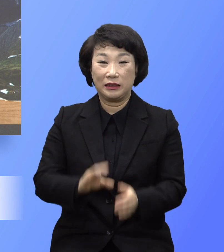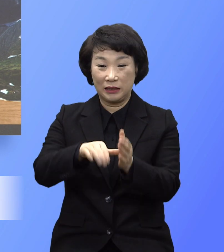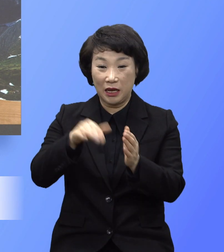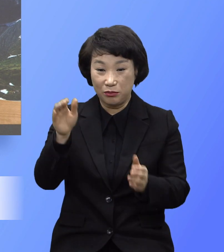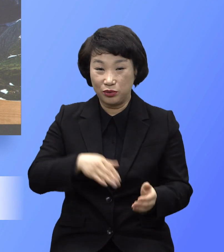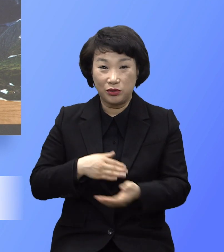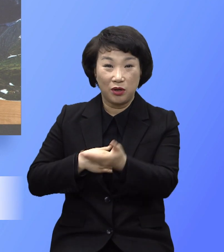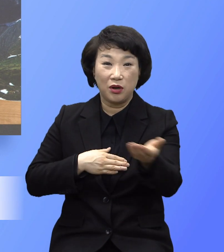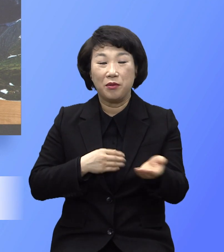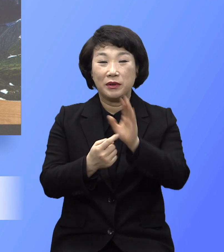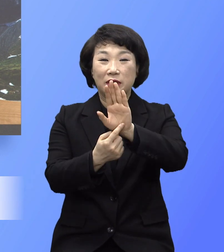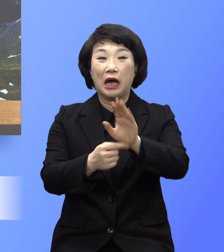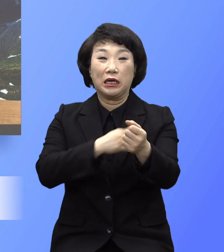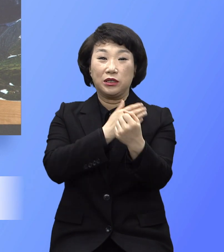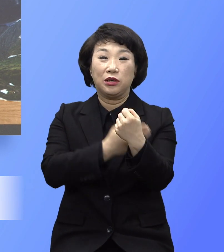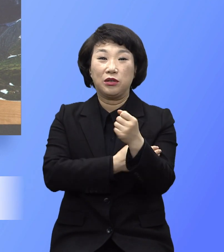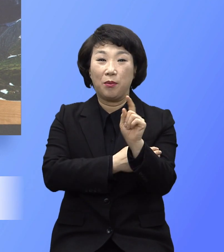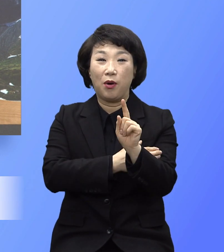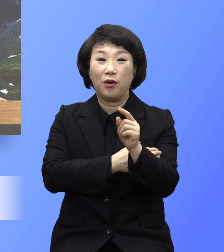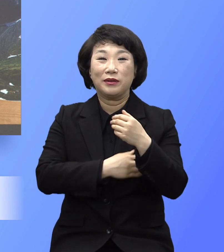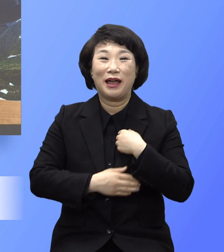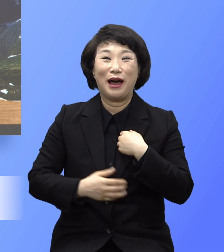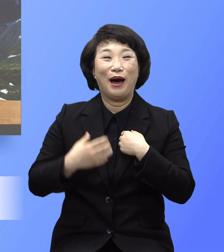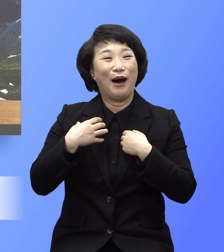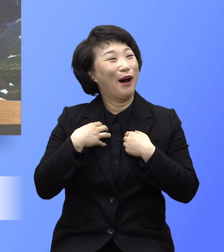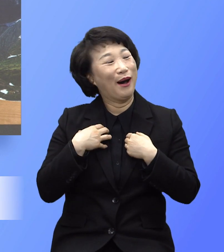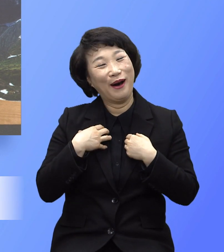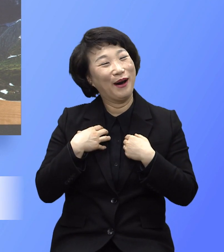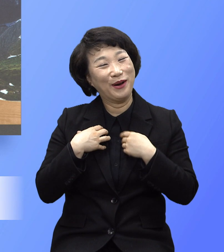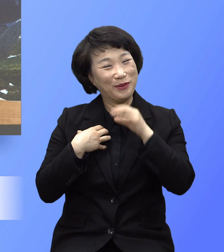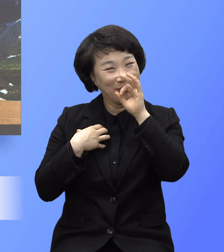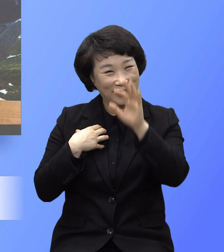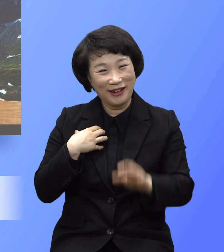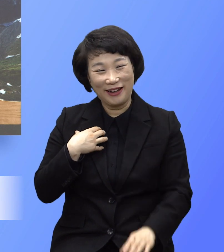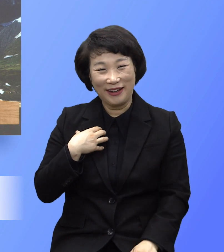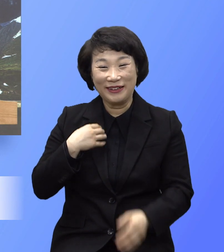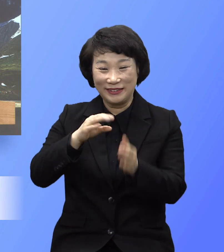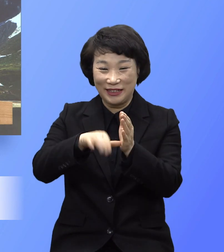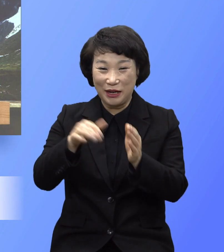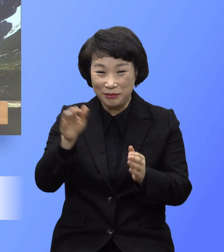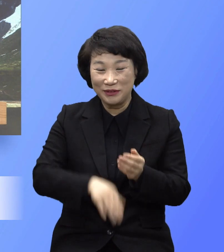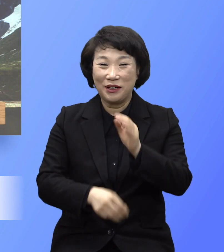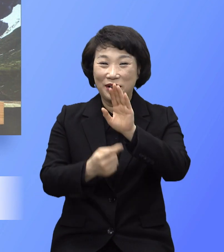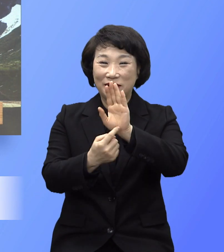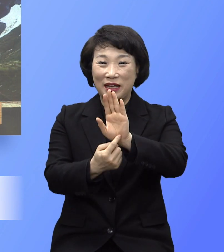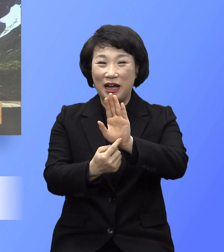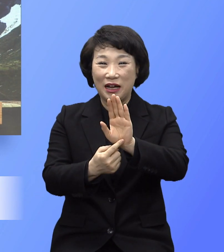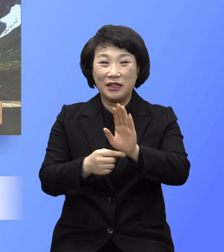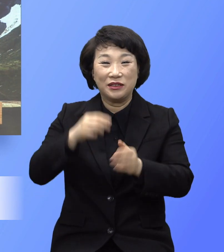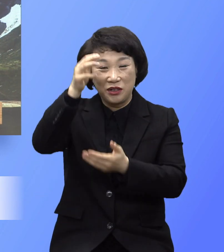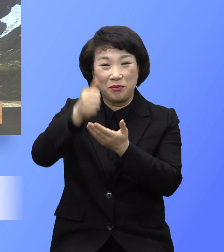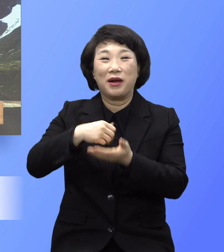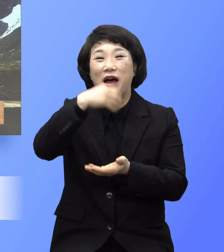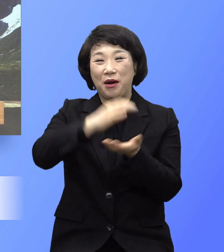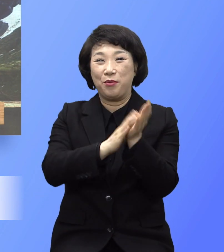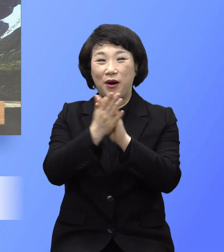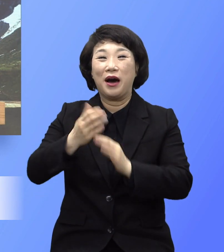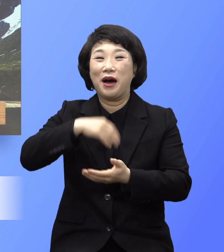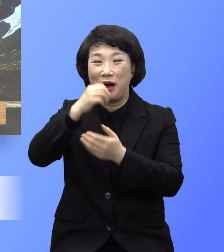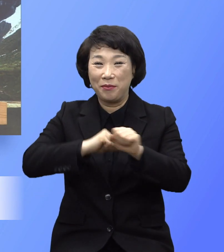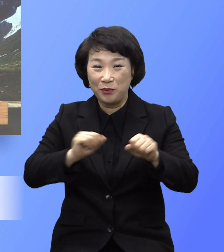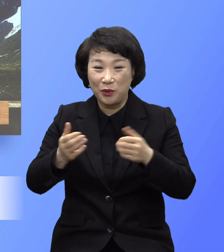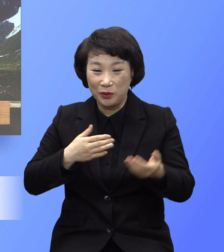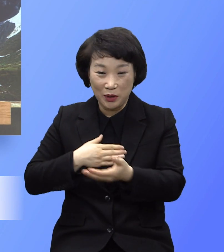그때부터 나타나는 능력은 내가 감당할 수 없으며 그때부터 나타나는 성령의 감화와